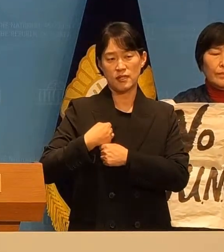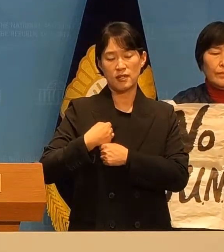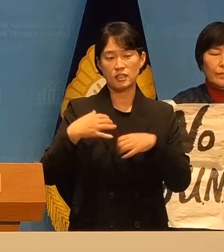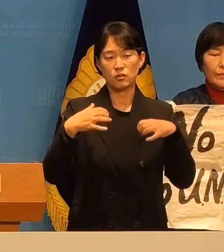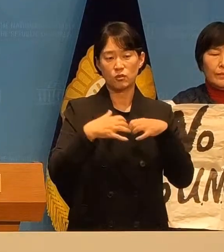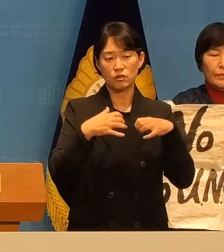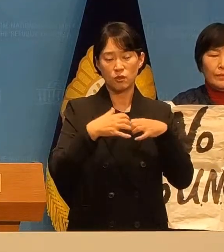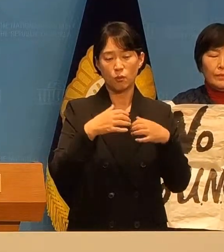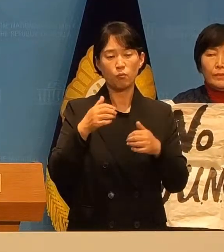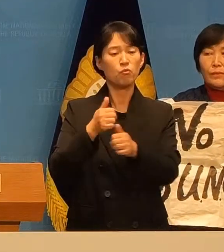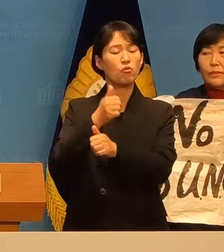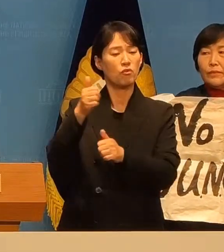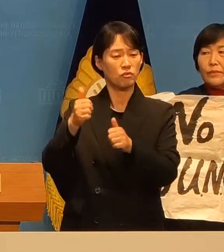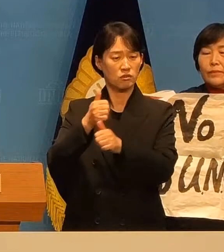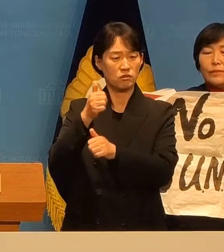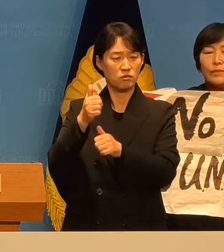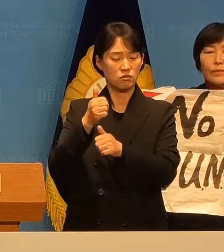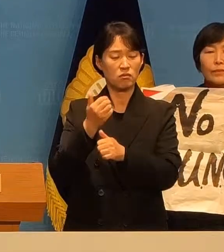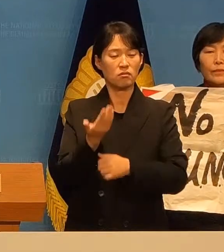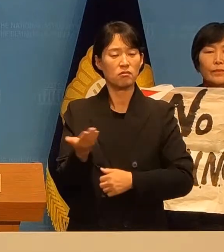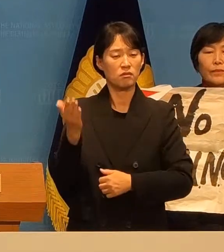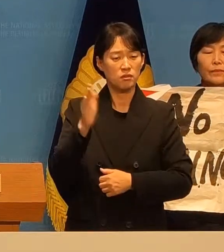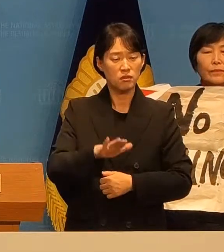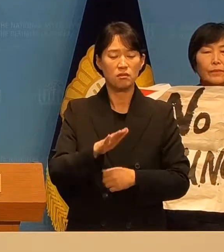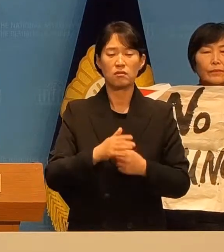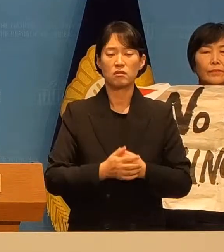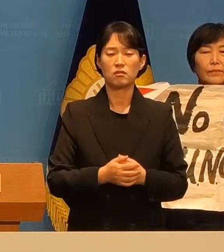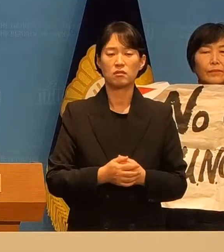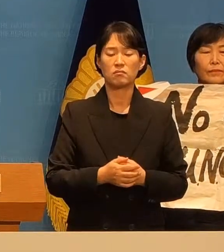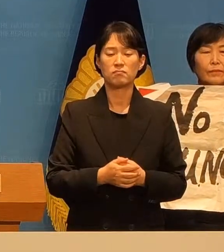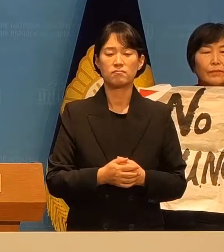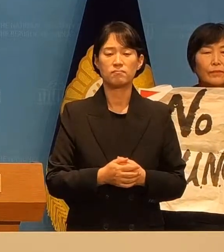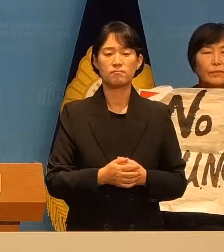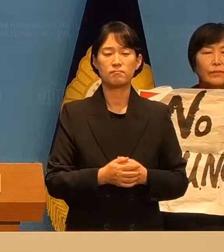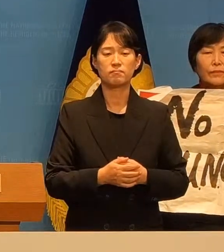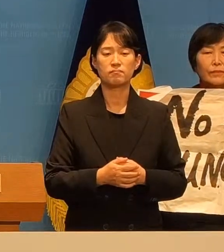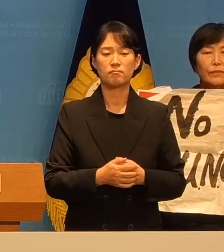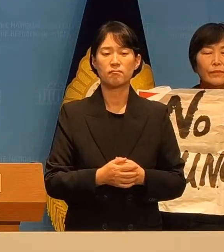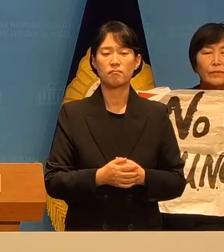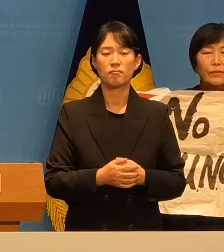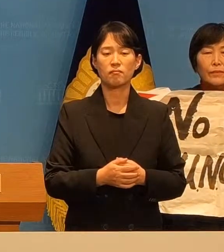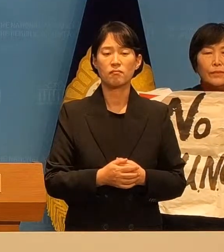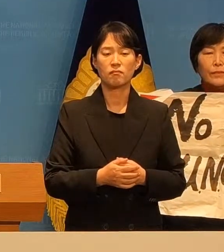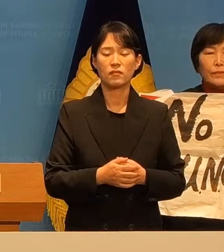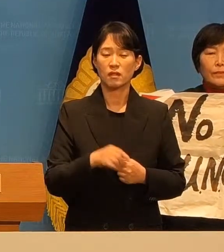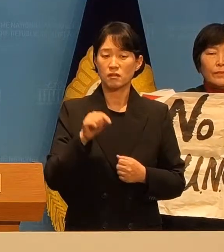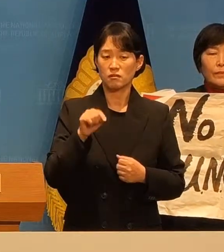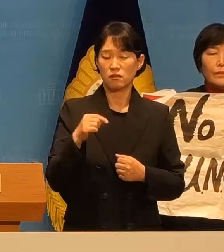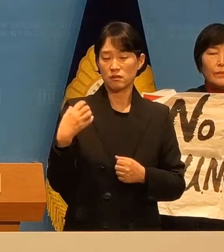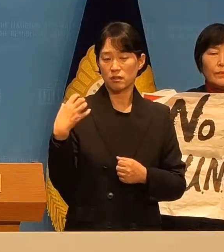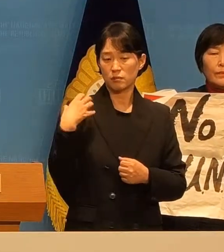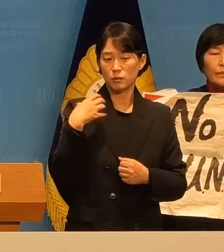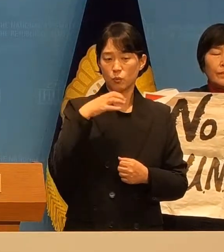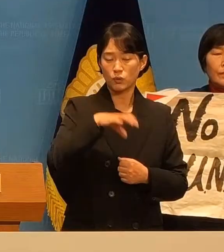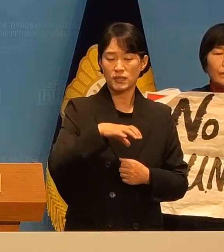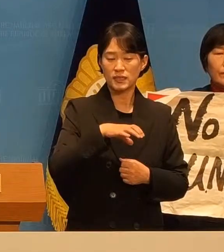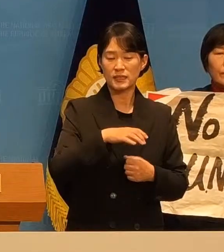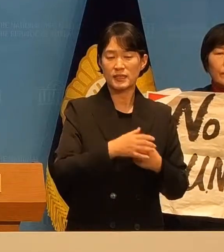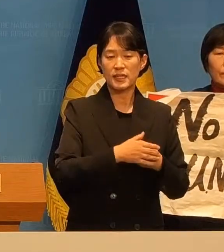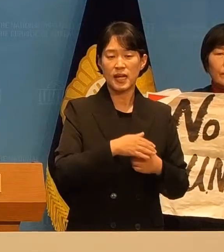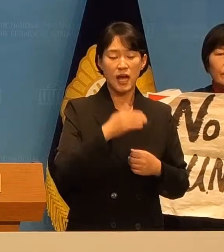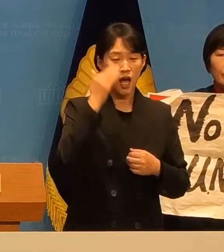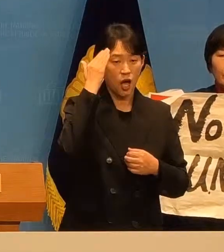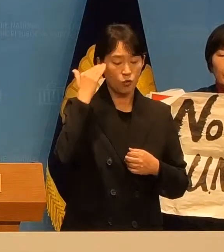이 군사정전위원회의 그 하위 이행기구가 남측에는